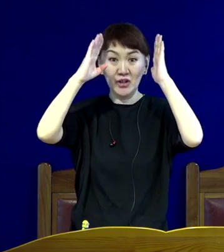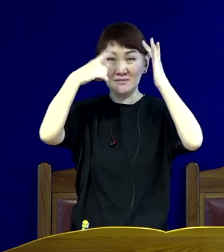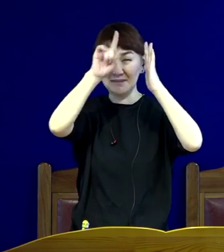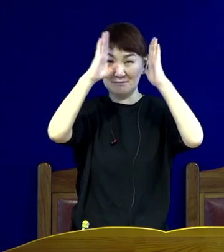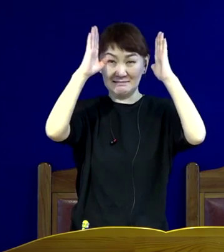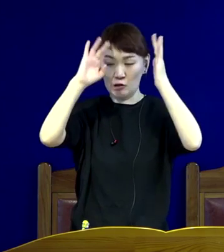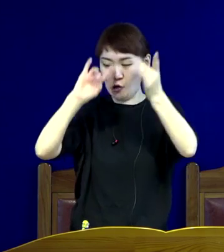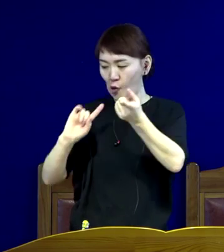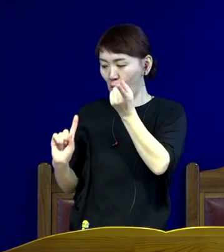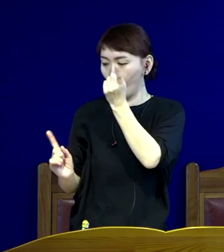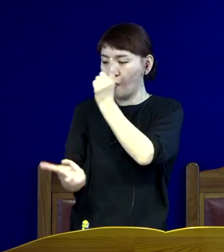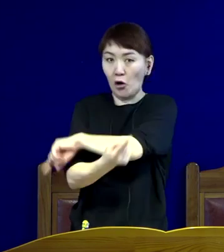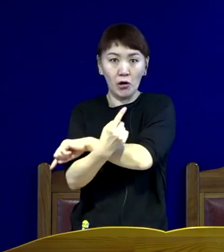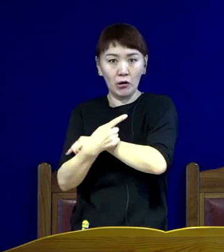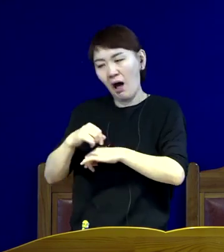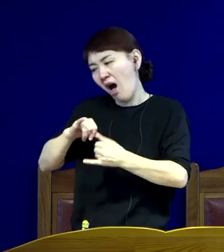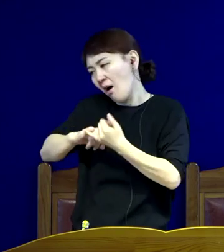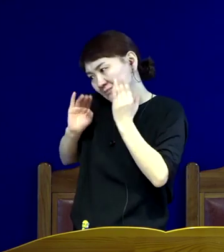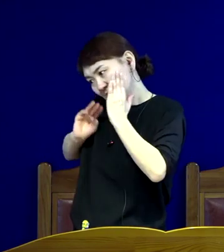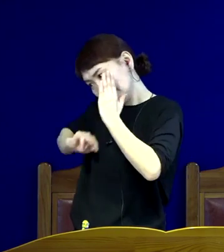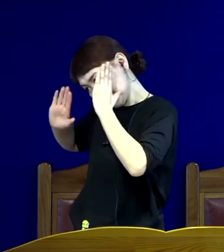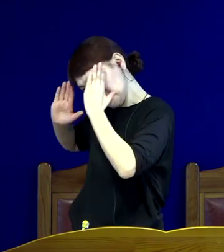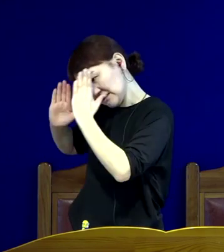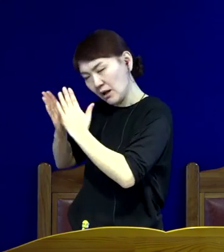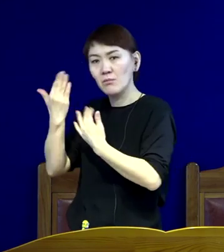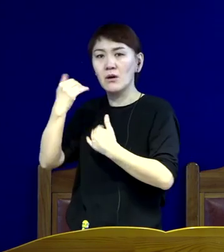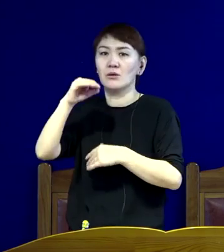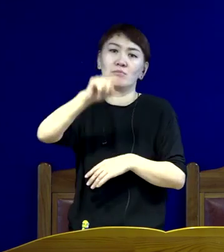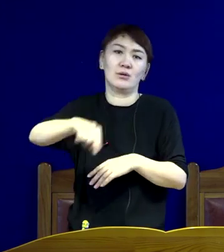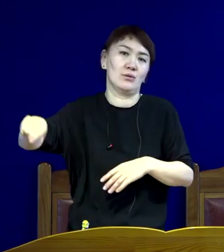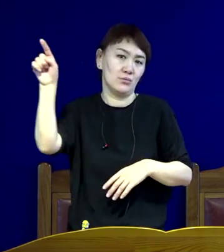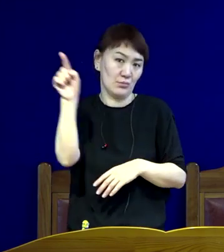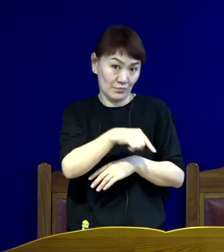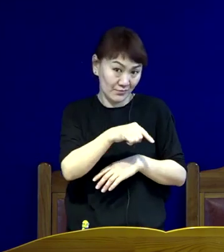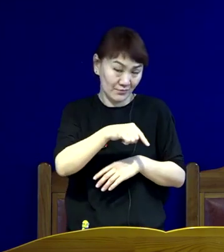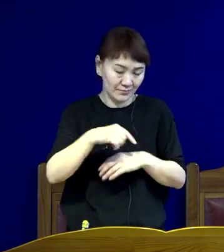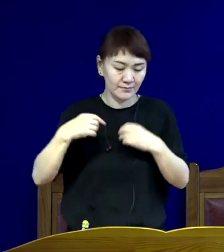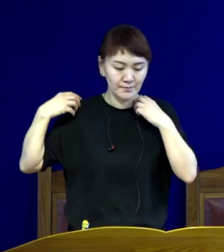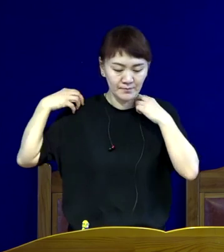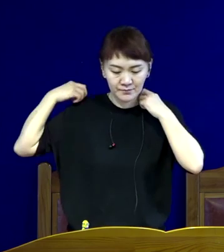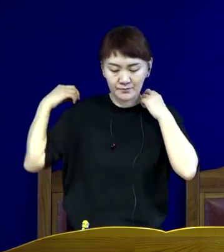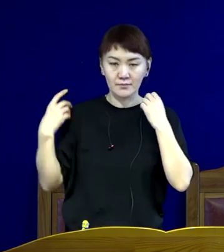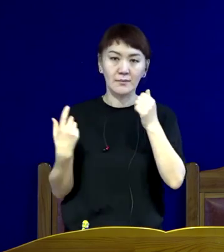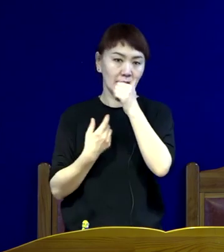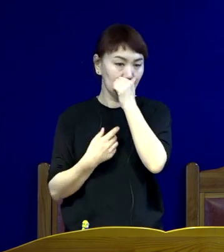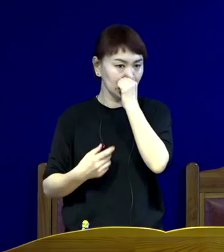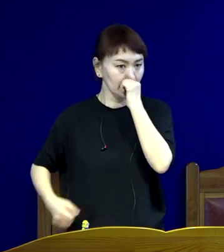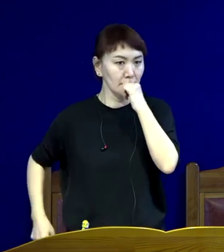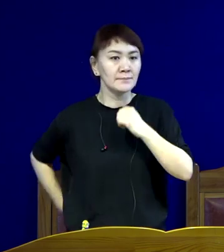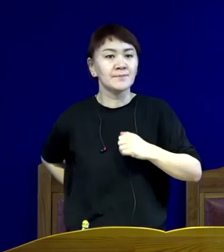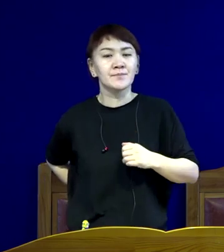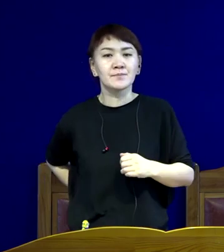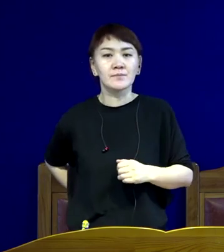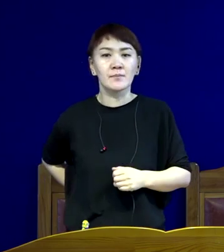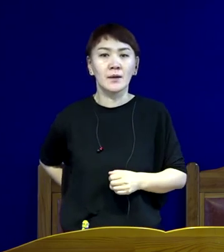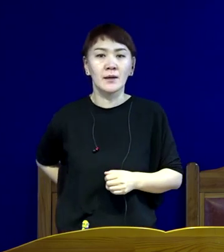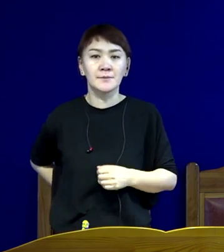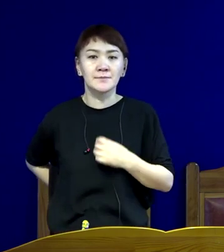болохгүй. Яагаад гэвэл эхнэр нөхөр гэдэг нь гэр бүл гэдэг нь эмнэлэгтэй адилах юм